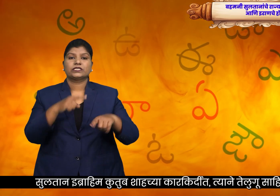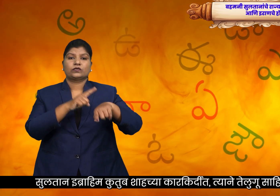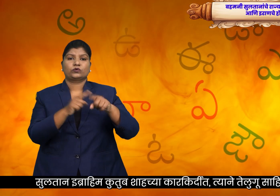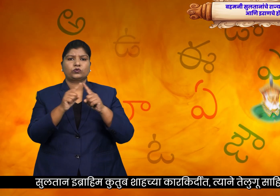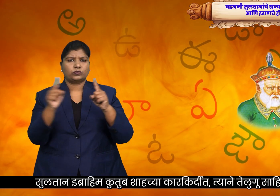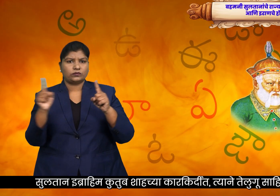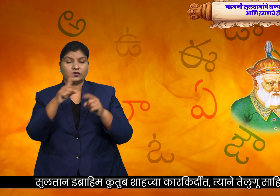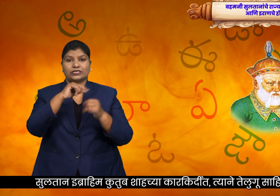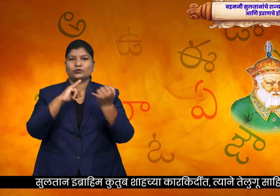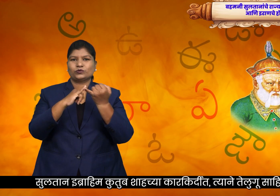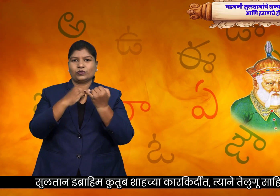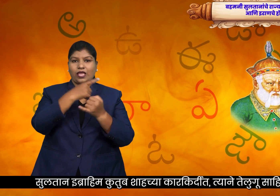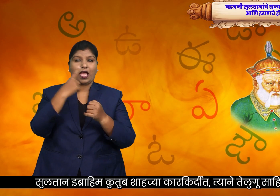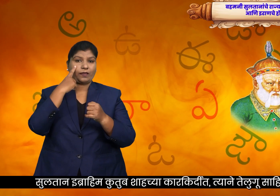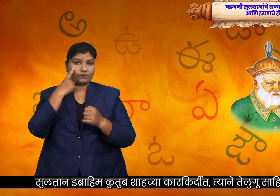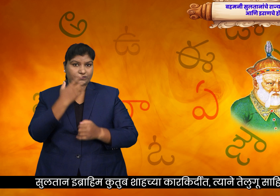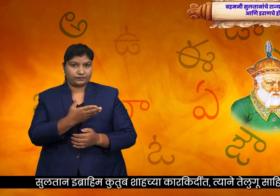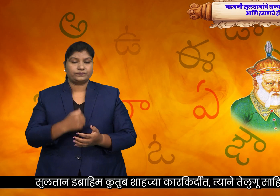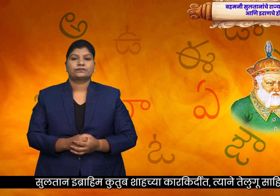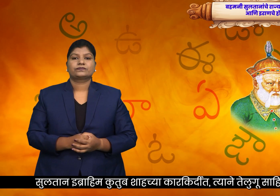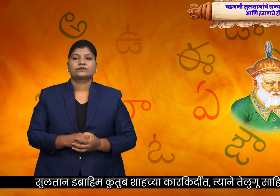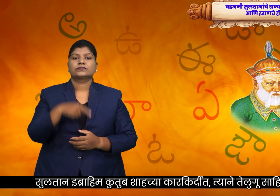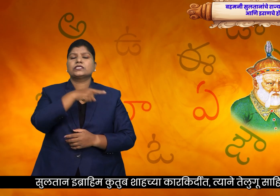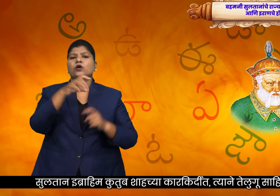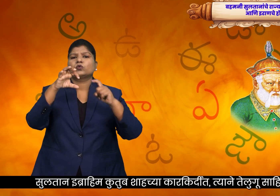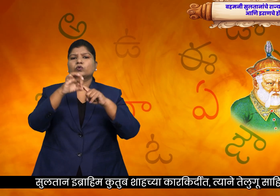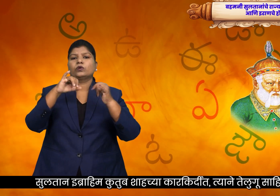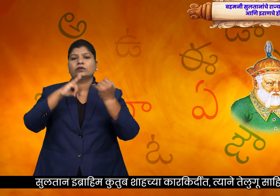सुलतान इब्राहिम कुतुब शाहच्या